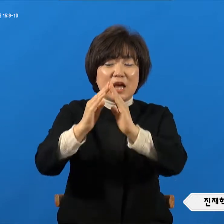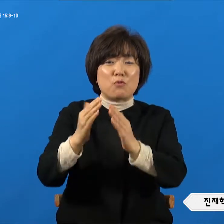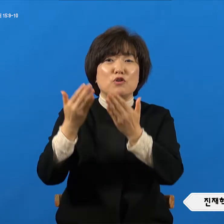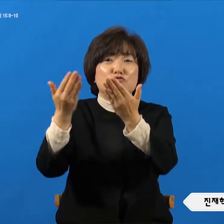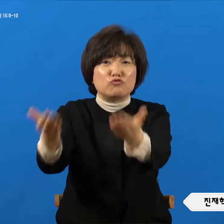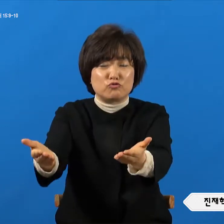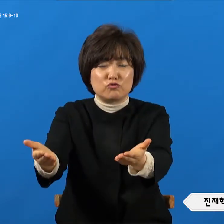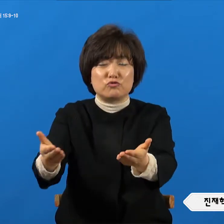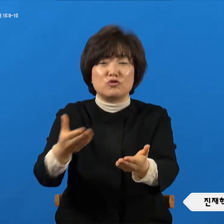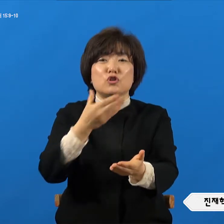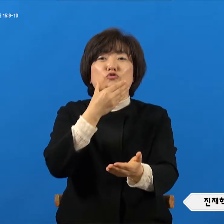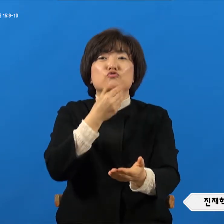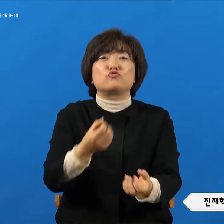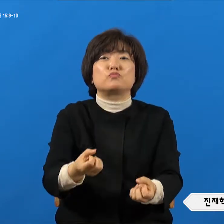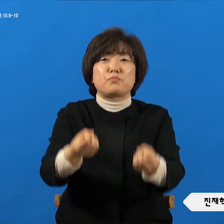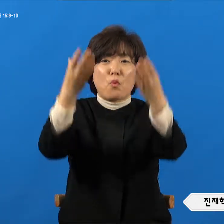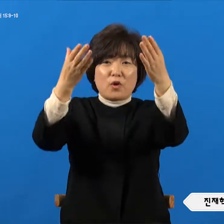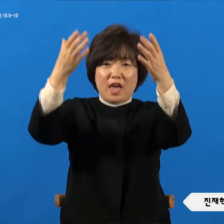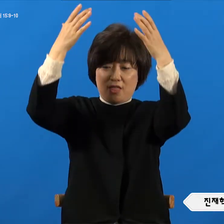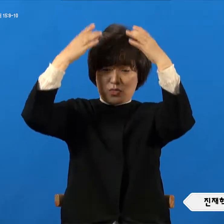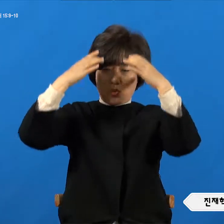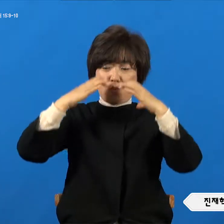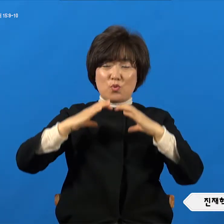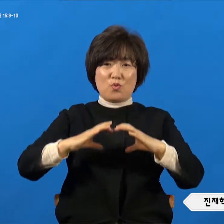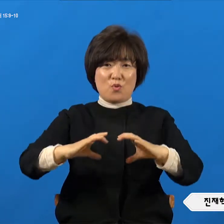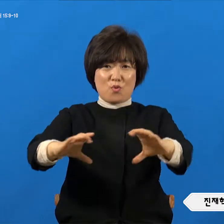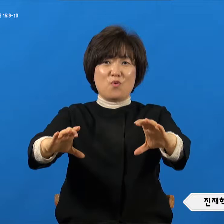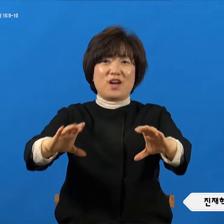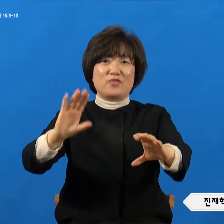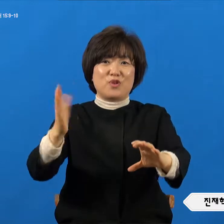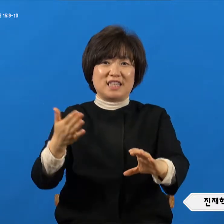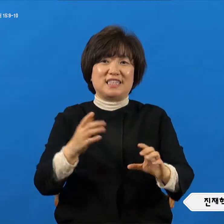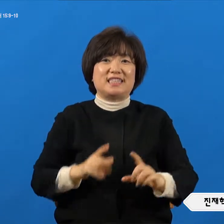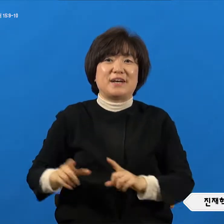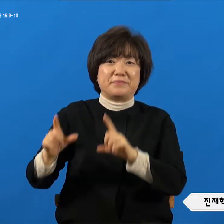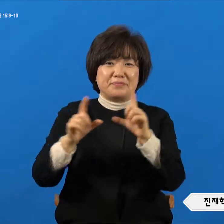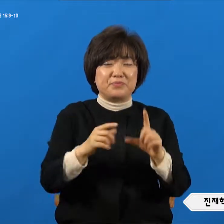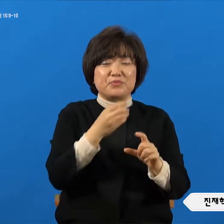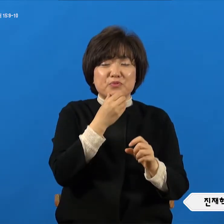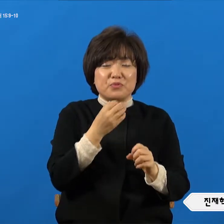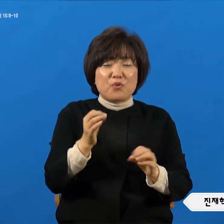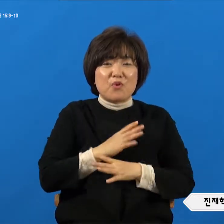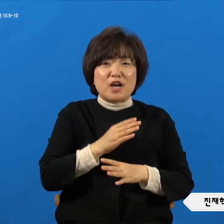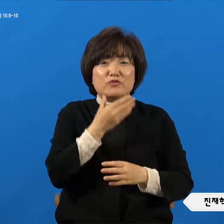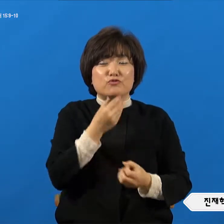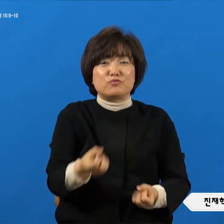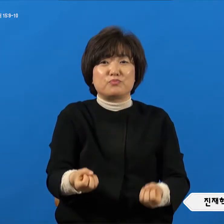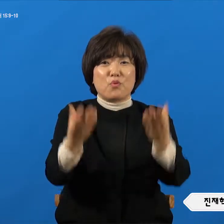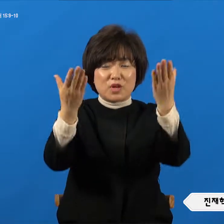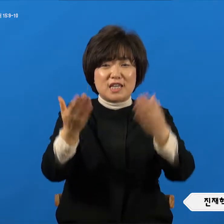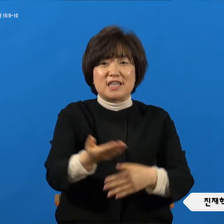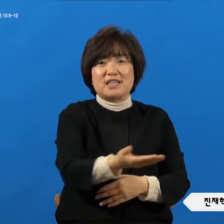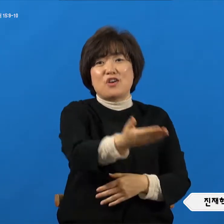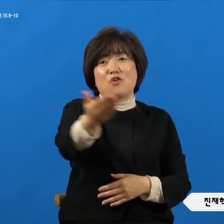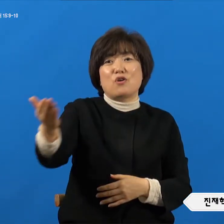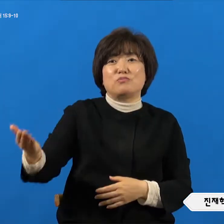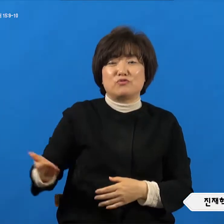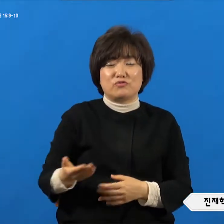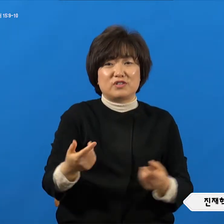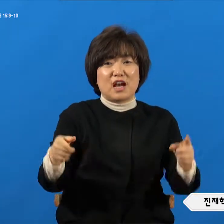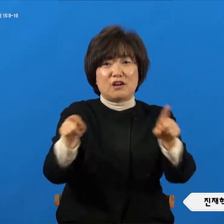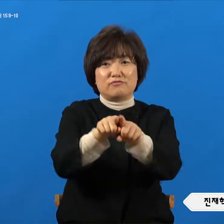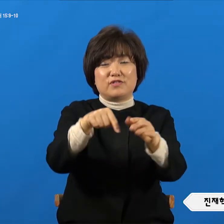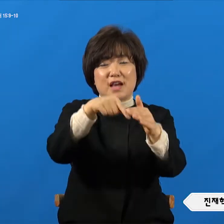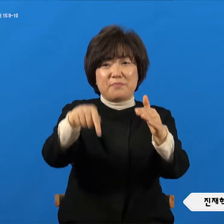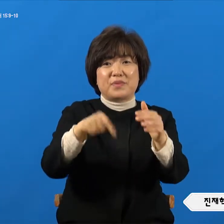축복의 통로가 되는 삶. 오늘 이 놀라운 축복이 여러분과 제 삶 가운데 함께